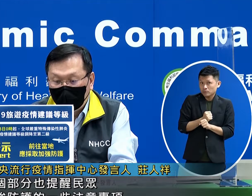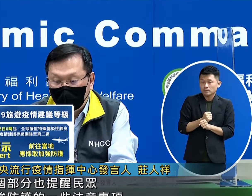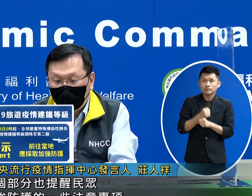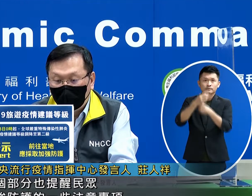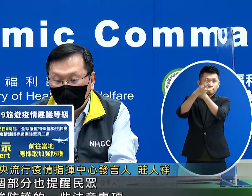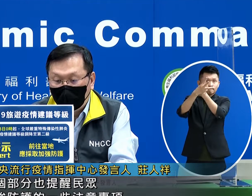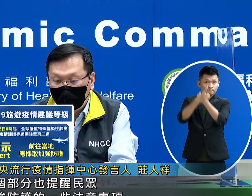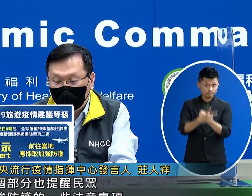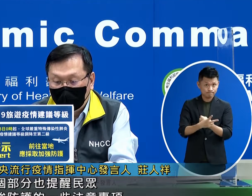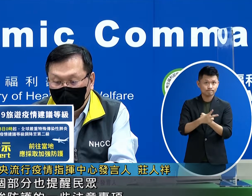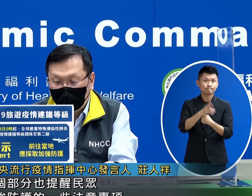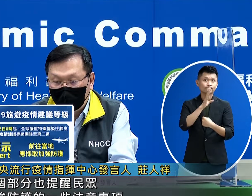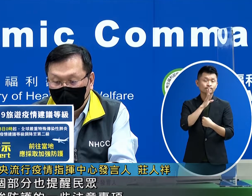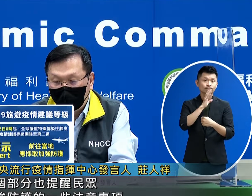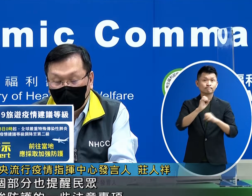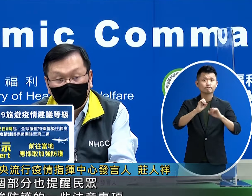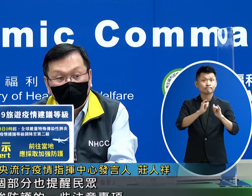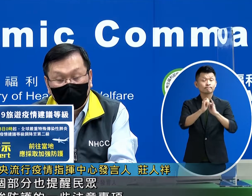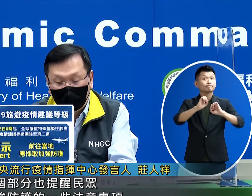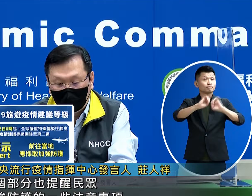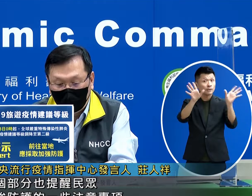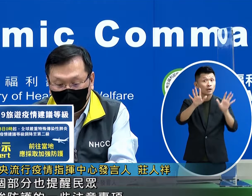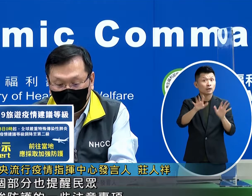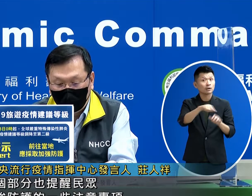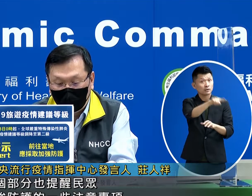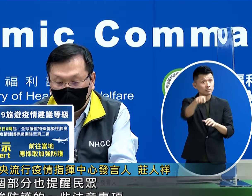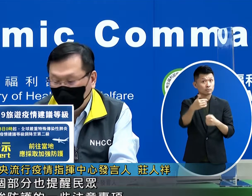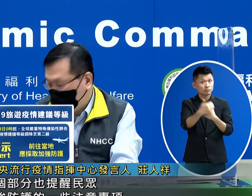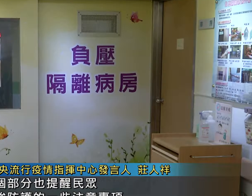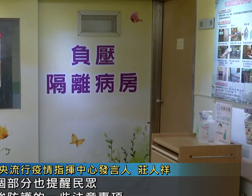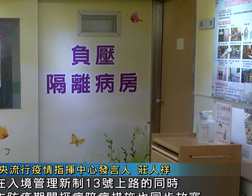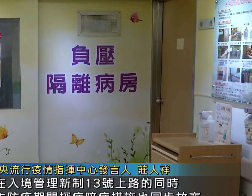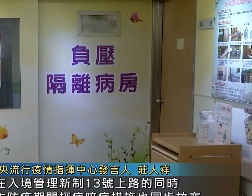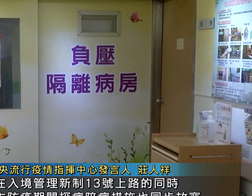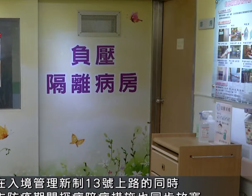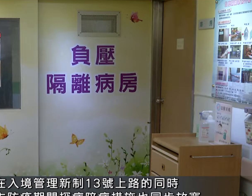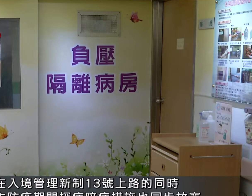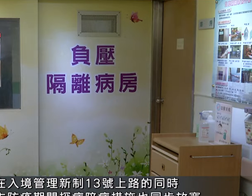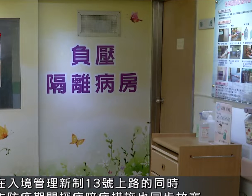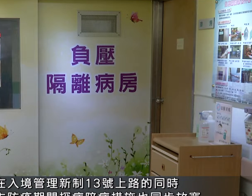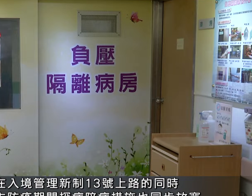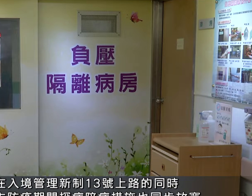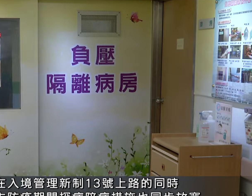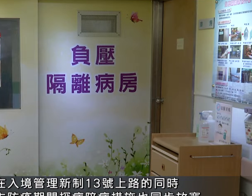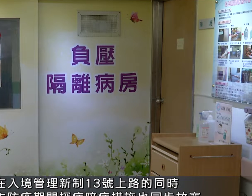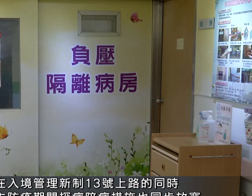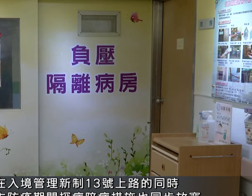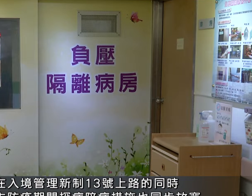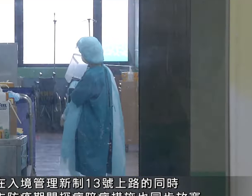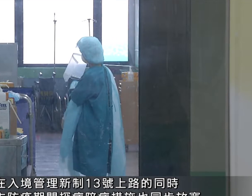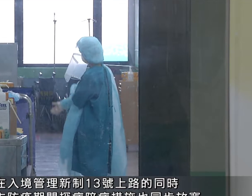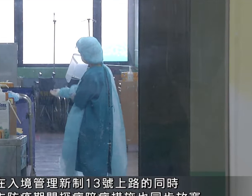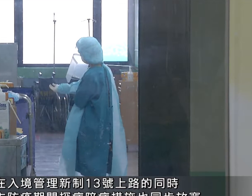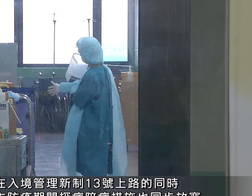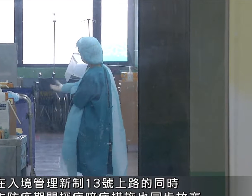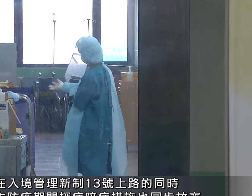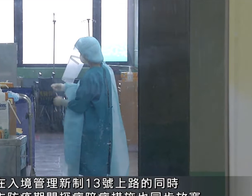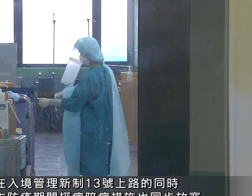醒民众就是加强防护的一些注意事项。 就在入境管理新制13号上路的同时，自主防疫期